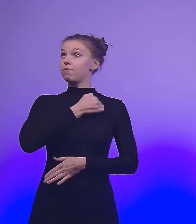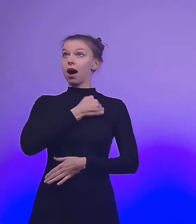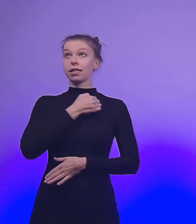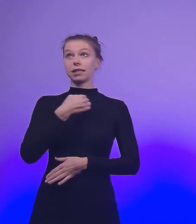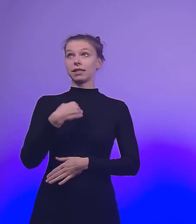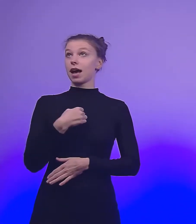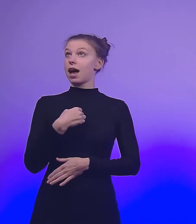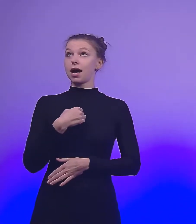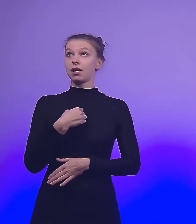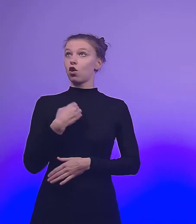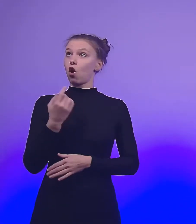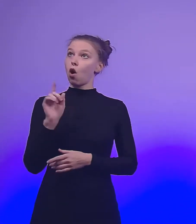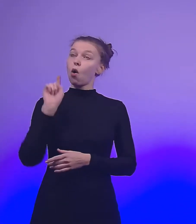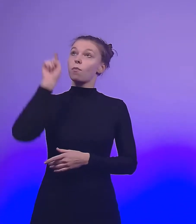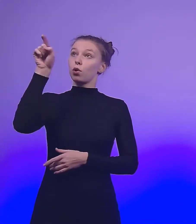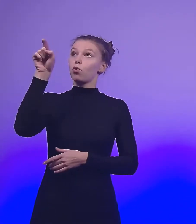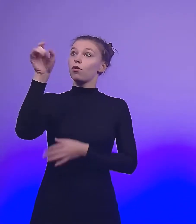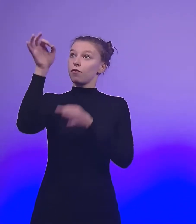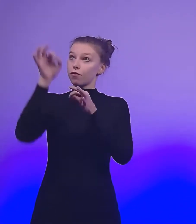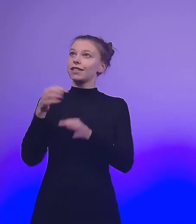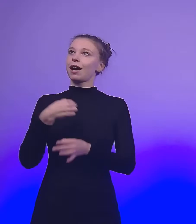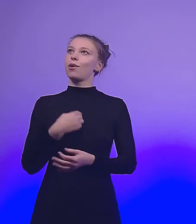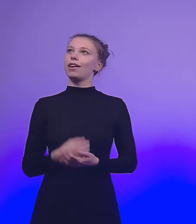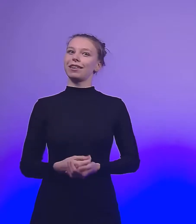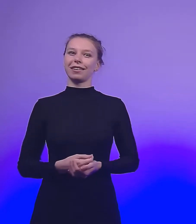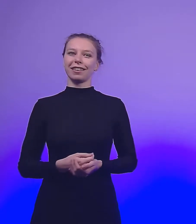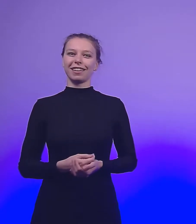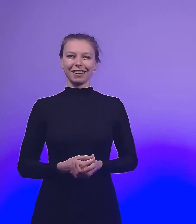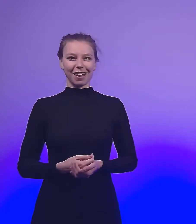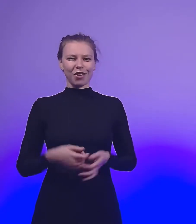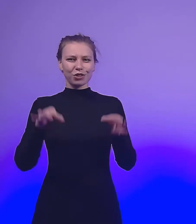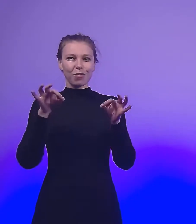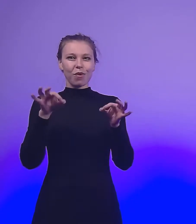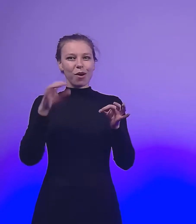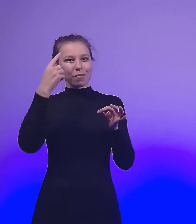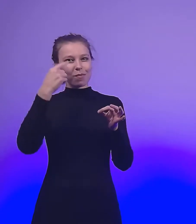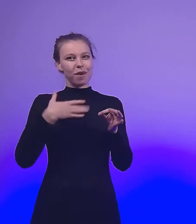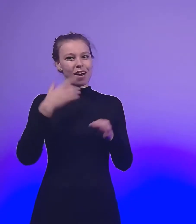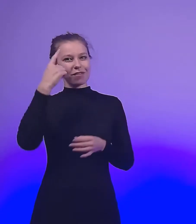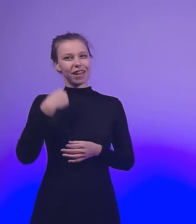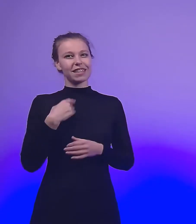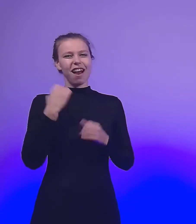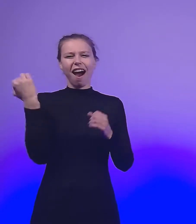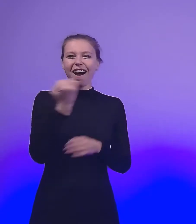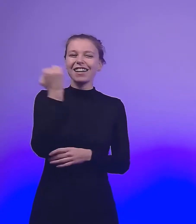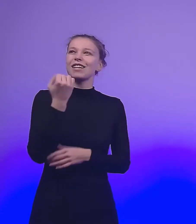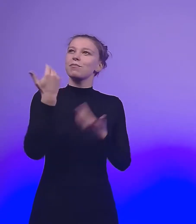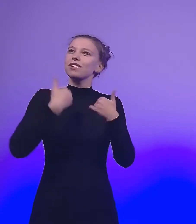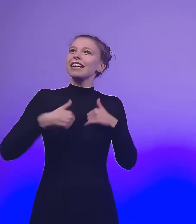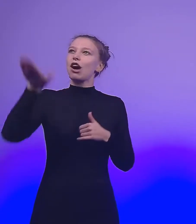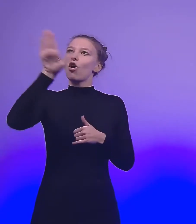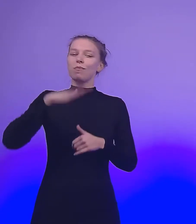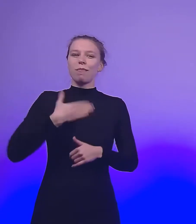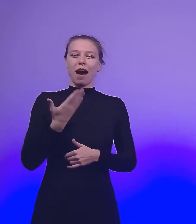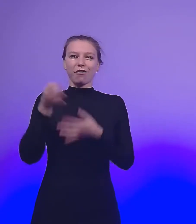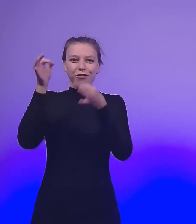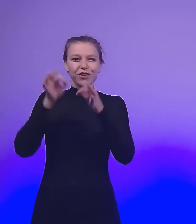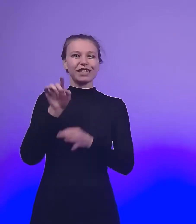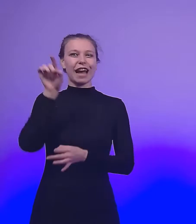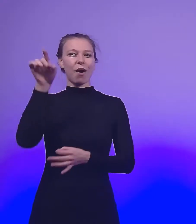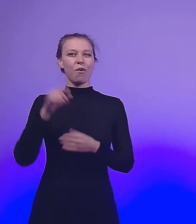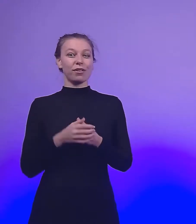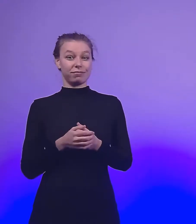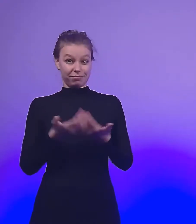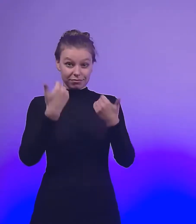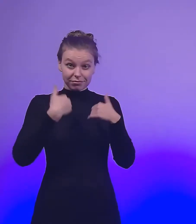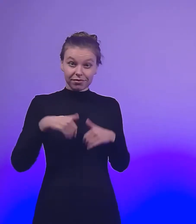Op u vertrouw ik. En hoe mooi is dat, dat we mogen weten dat we altijd op de Heere God mogen vertrouwen. En weet je, de Heere